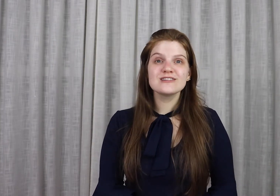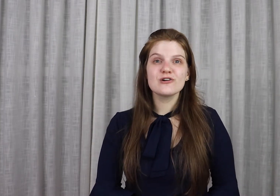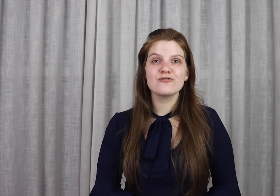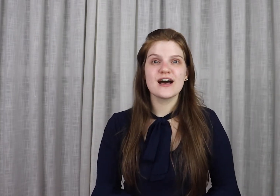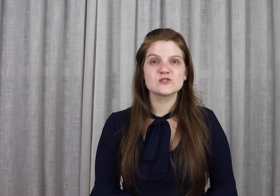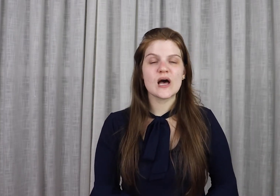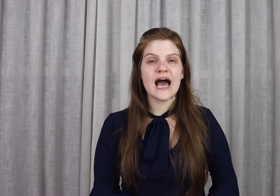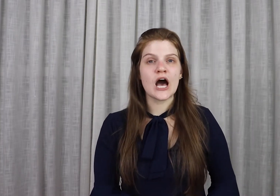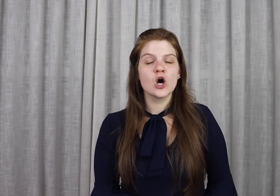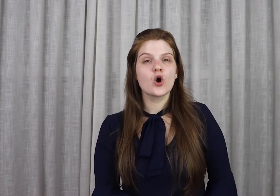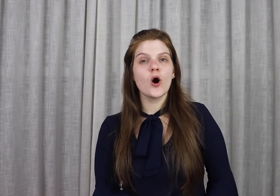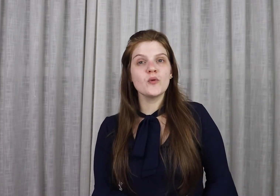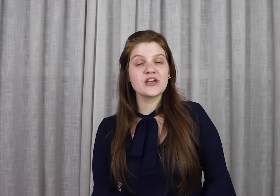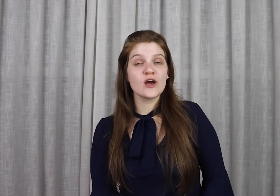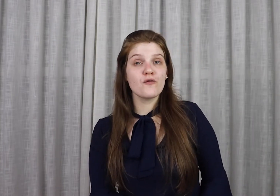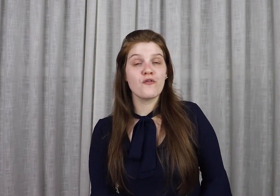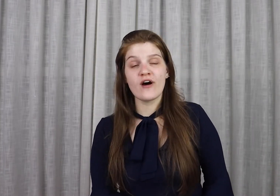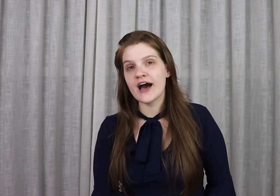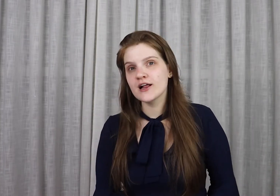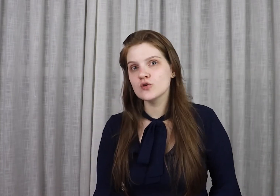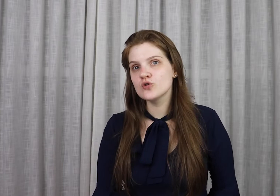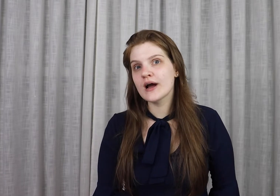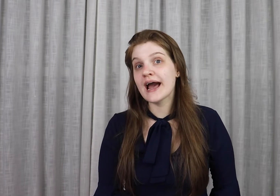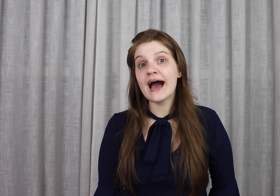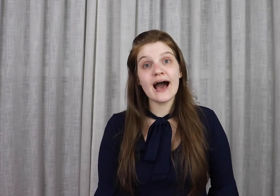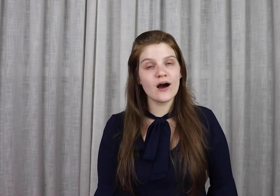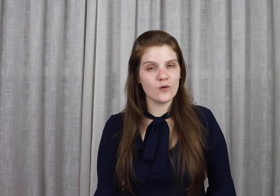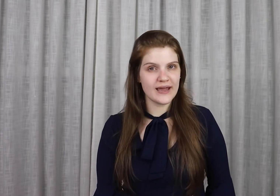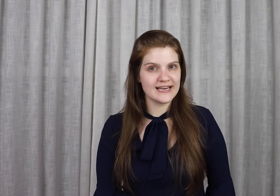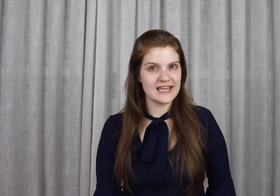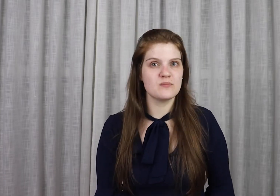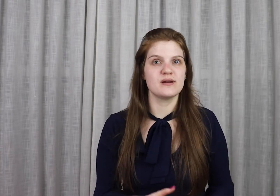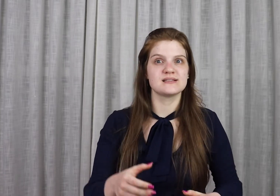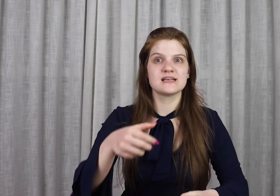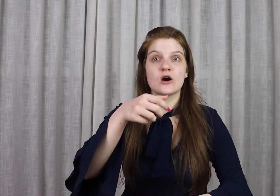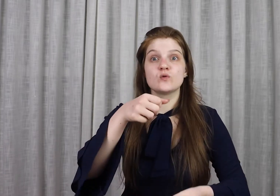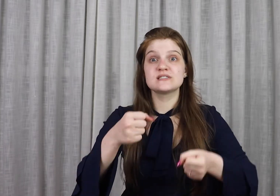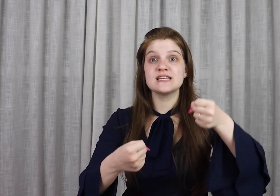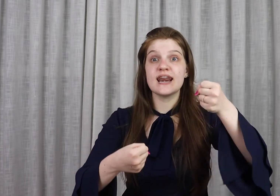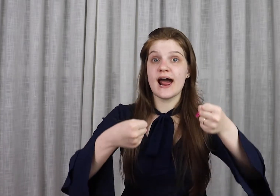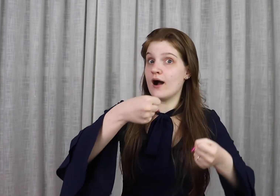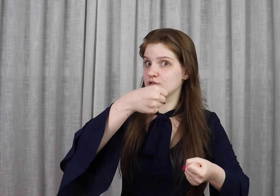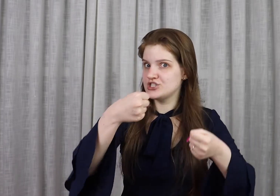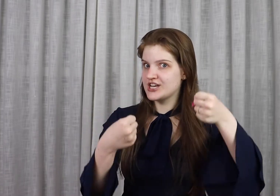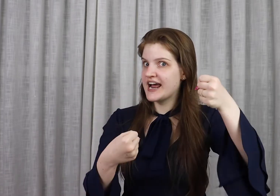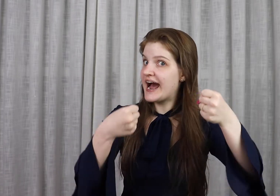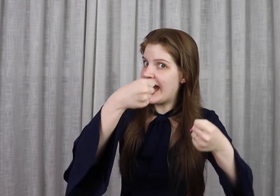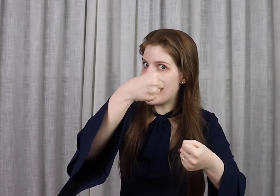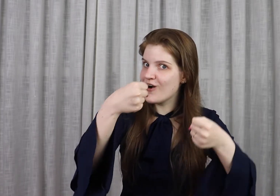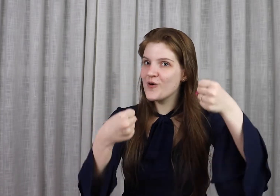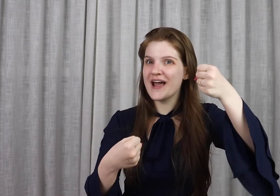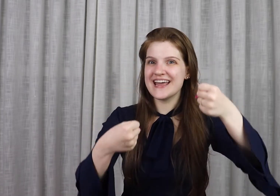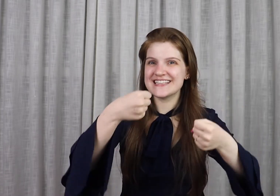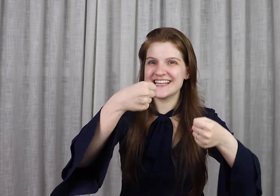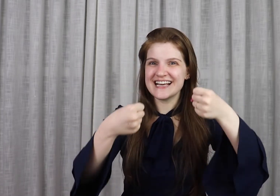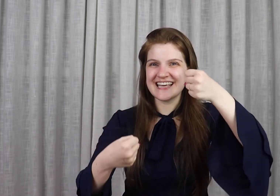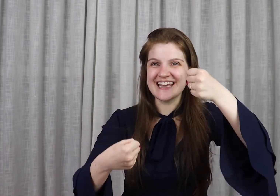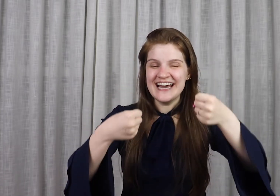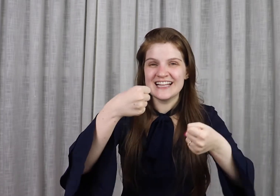eu faço... como que eu falo carro em Libras? O sinal de carro é esse aqui. Então,